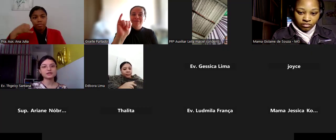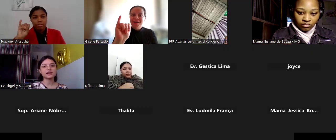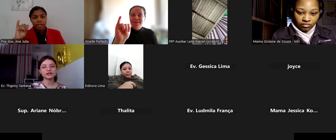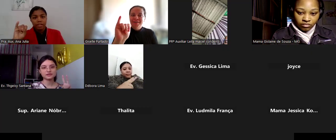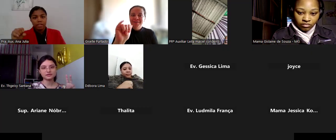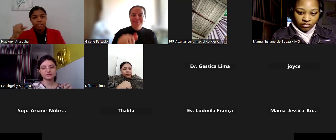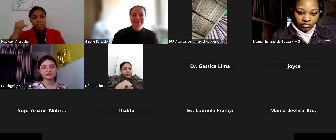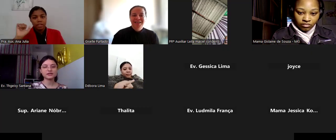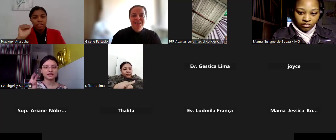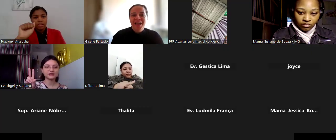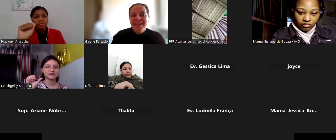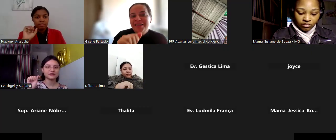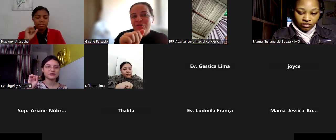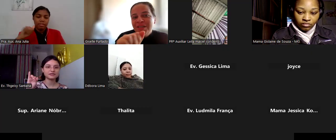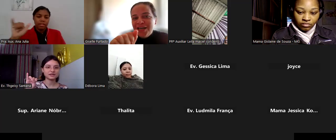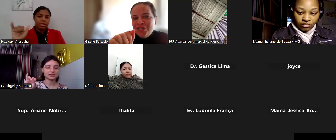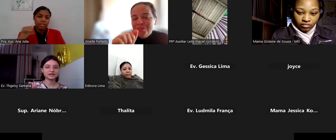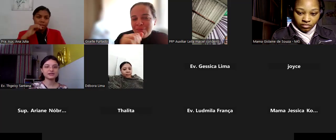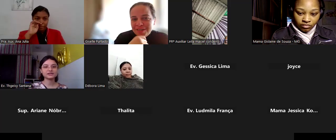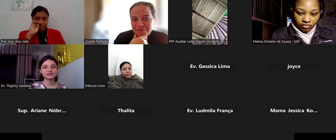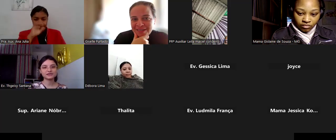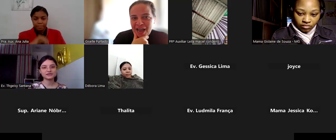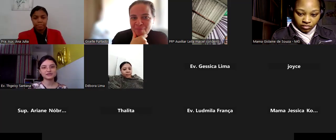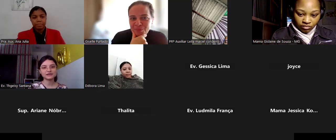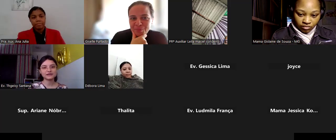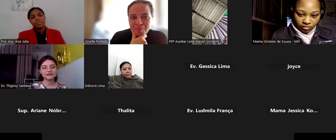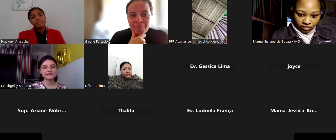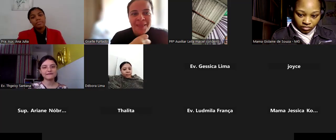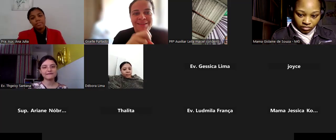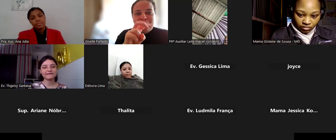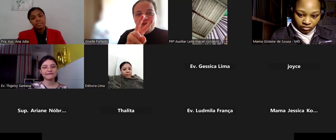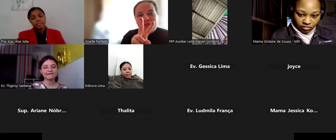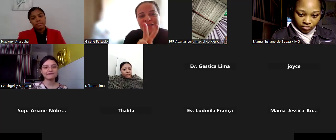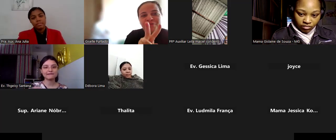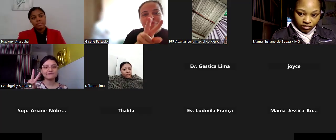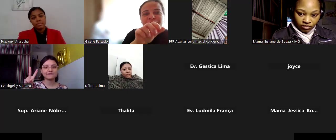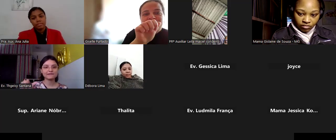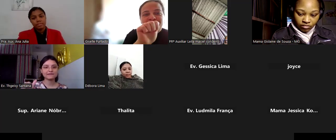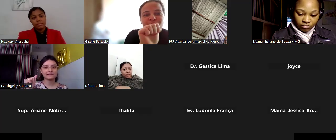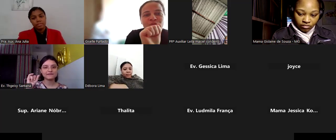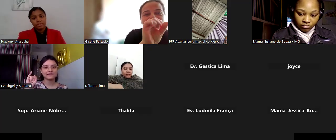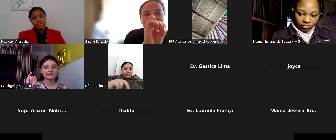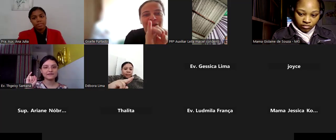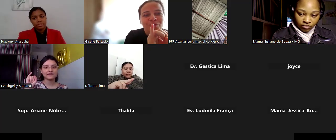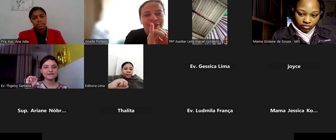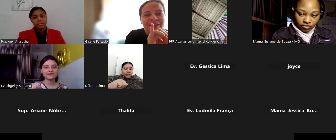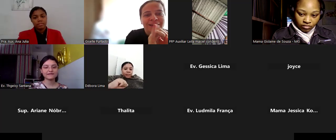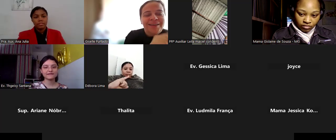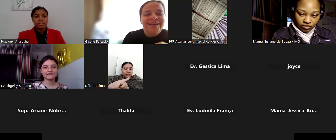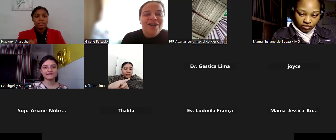vai. Aí que tem um segredinho para você fazer rápido. Você pode fazer o V, o A e o I.